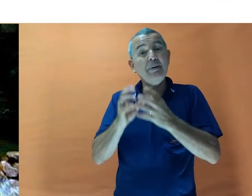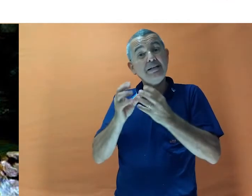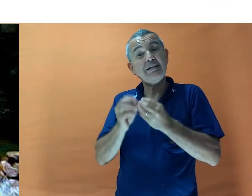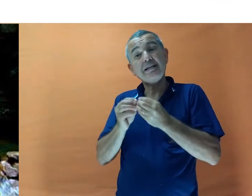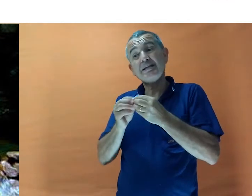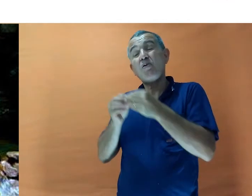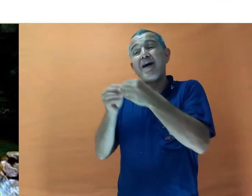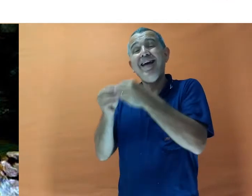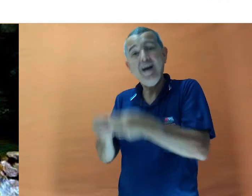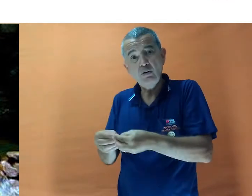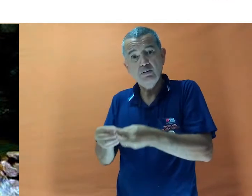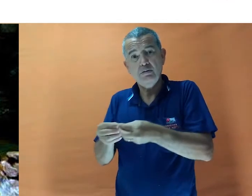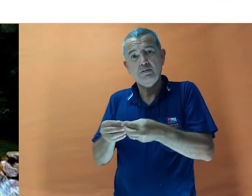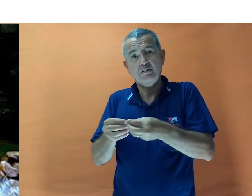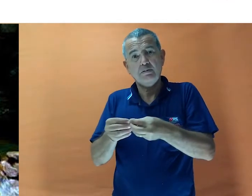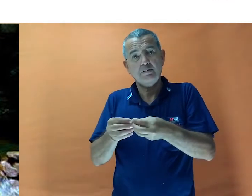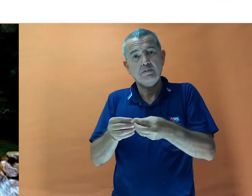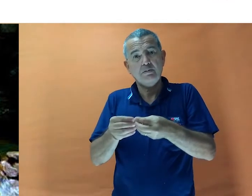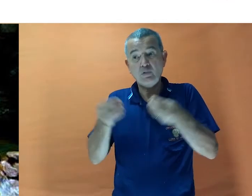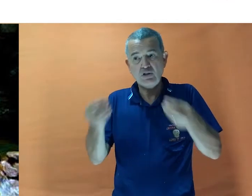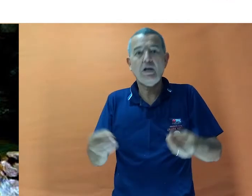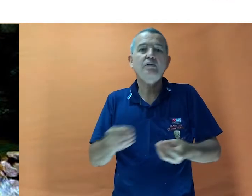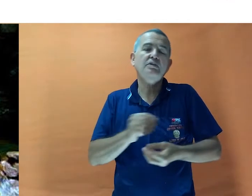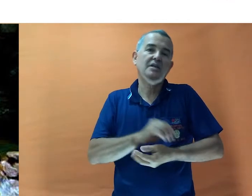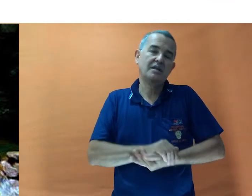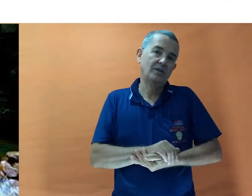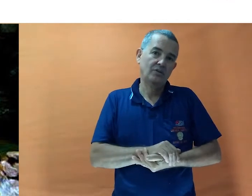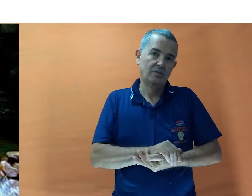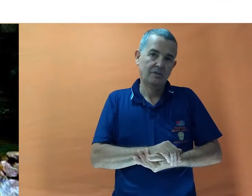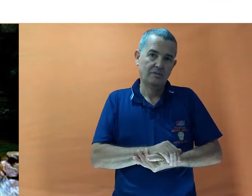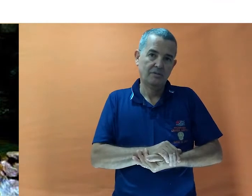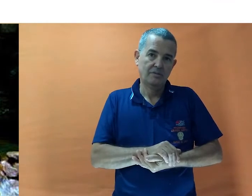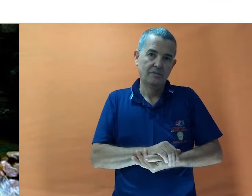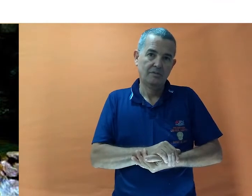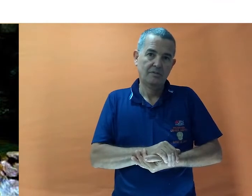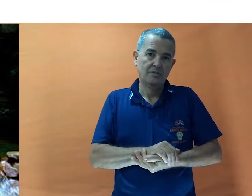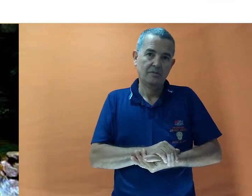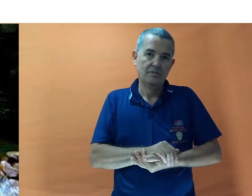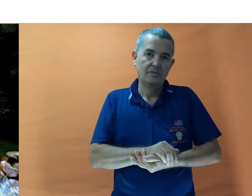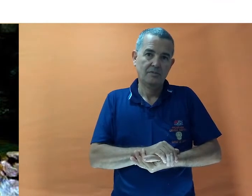Com a representação real do que está acontecendo.